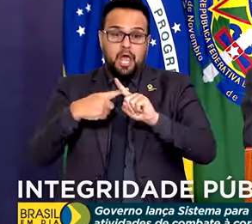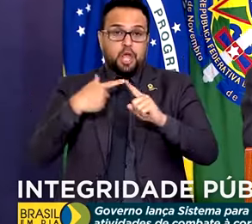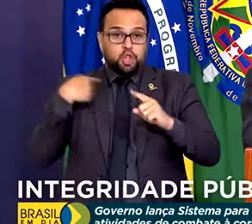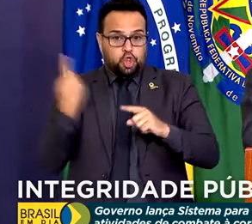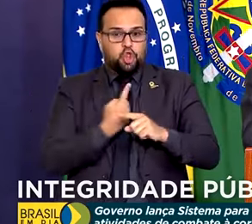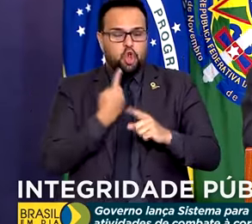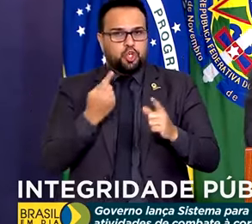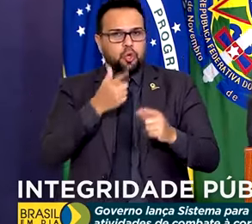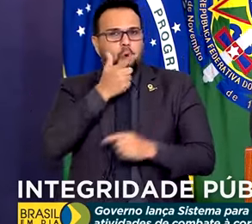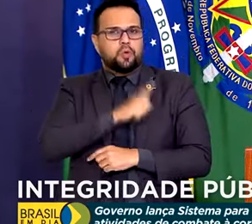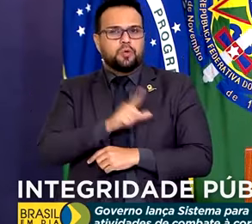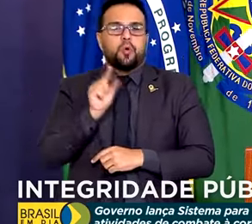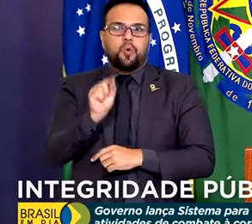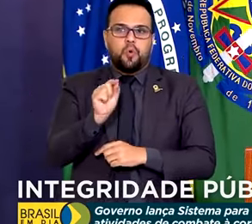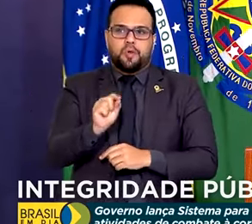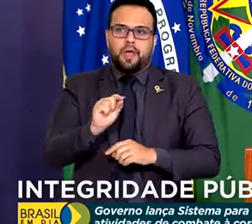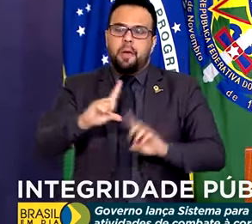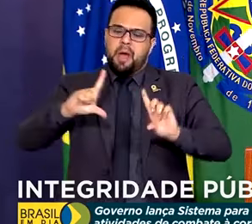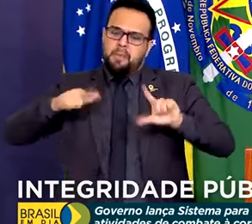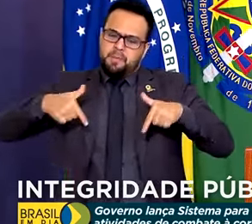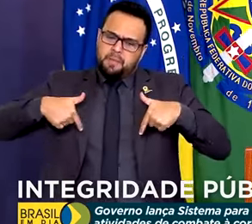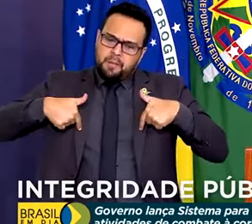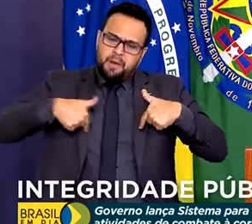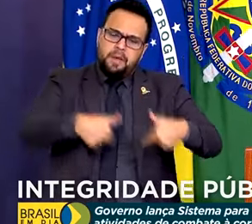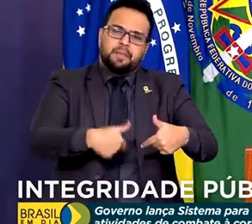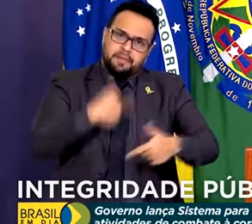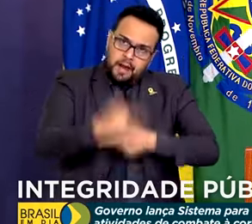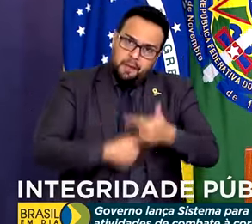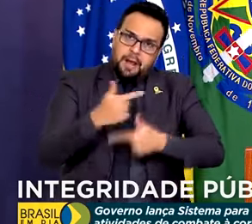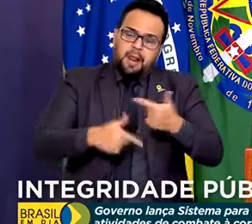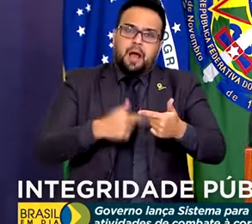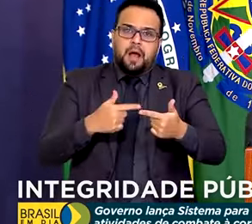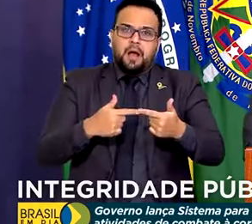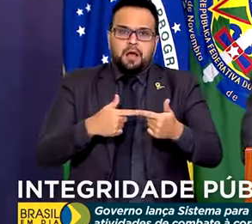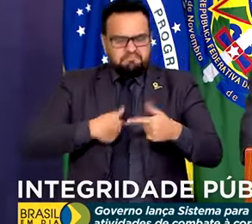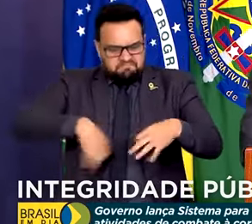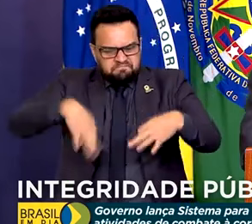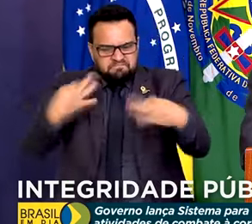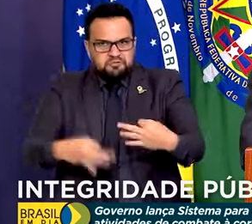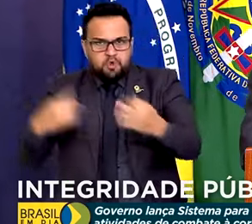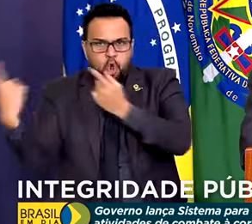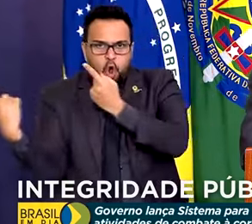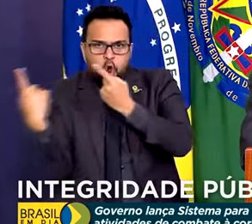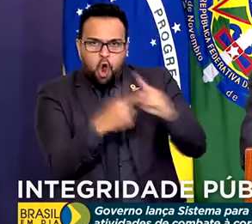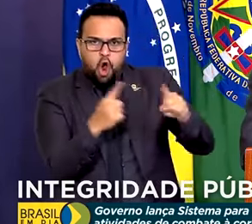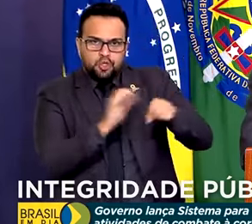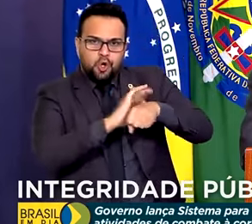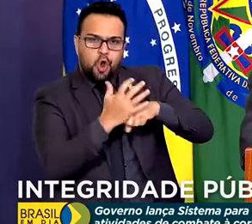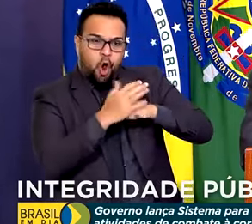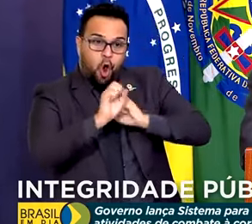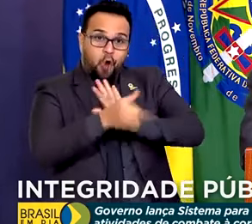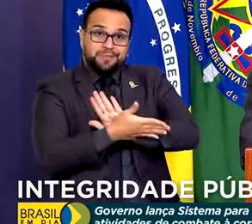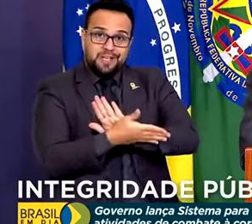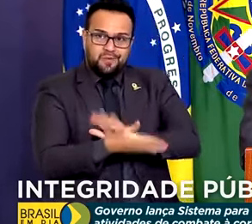se nós puséssemos em prática o efetivo combate à corrupção